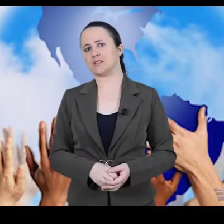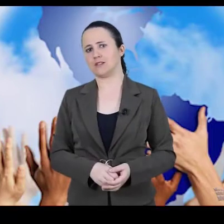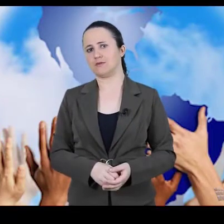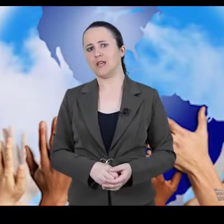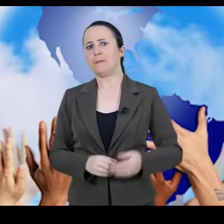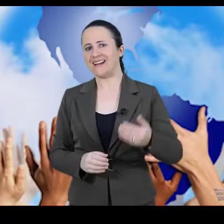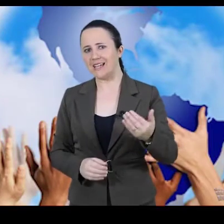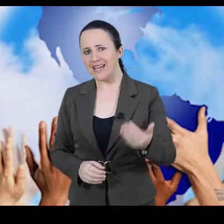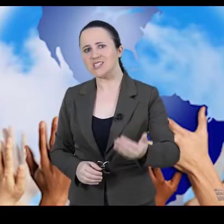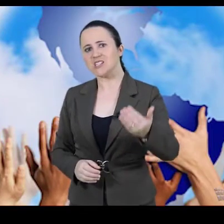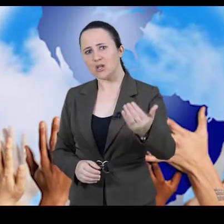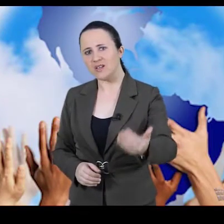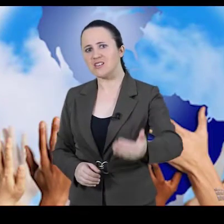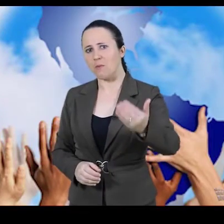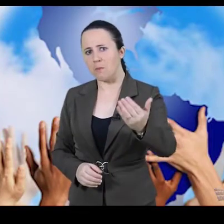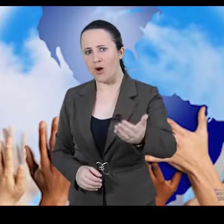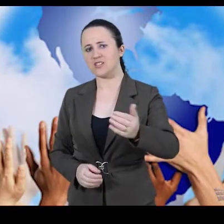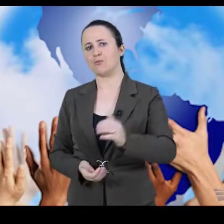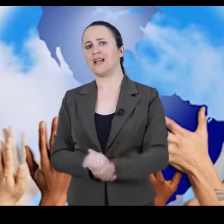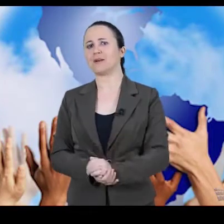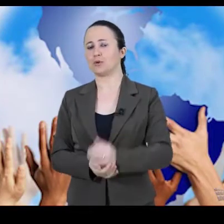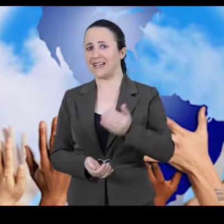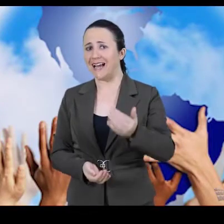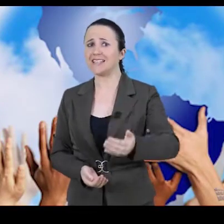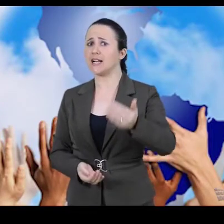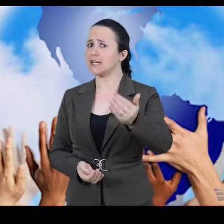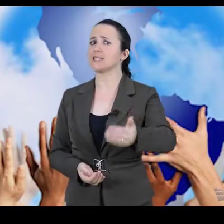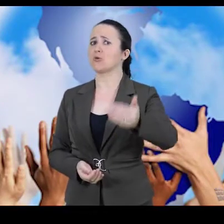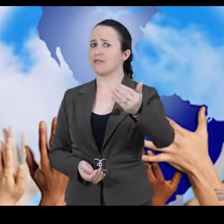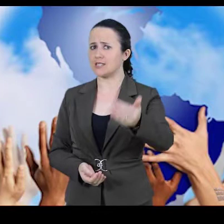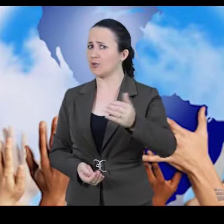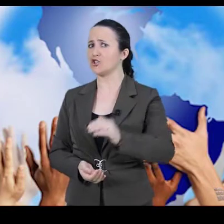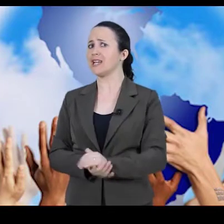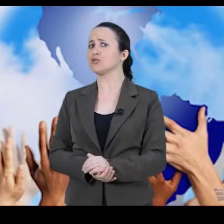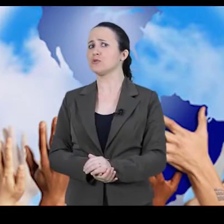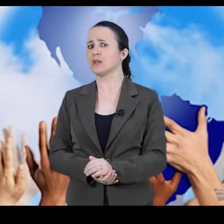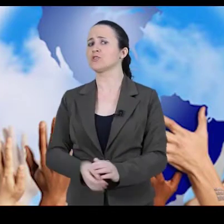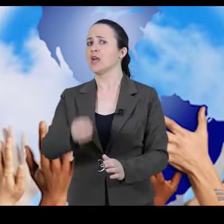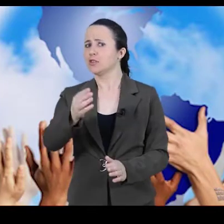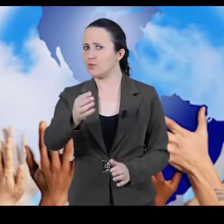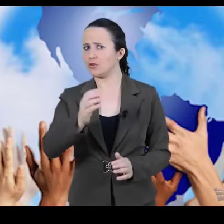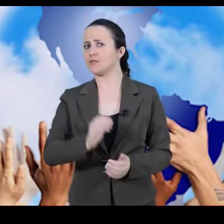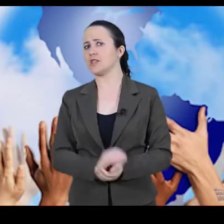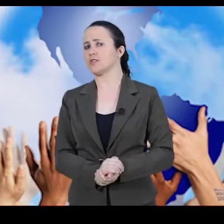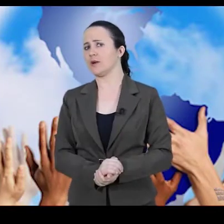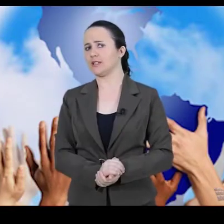conversa para que esta situação possa mudar, porque na Declaração Universal dos Direitos Humanos, de